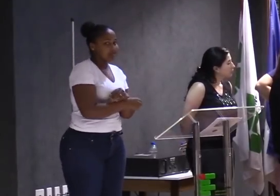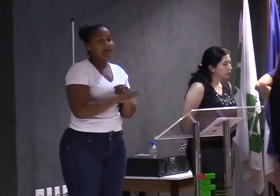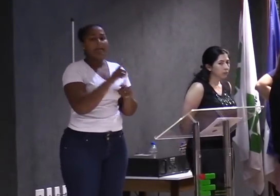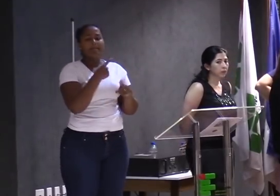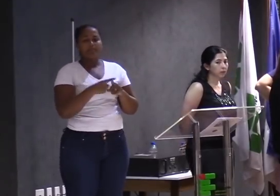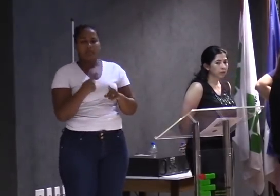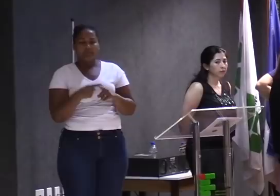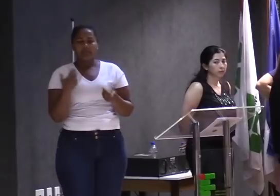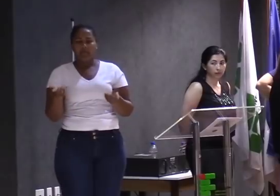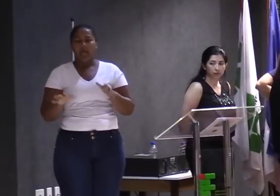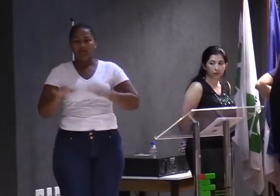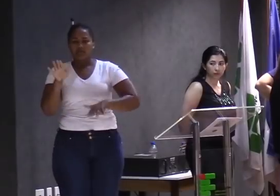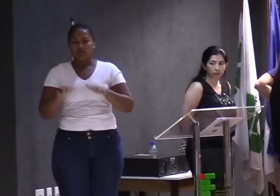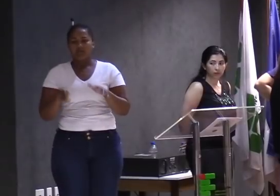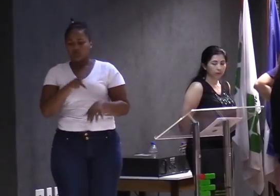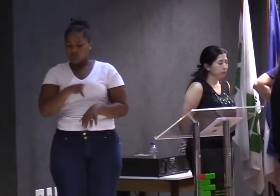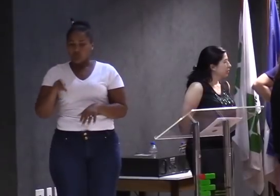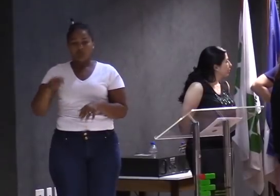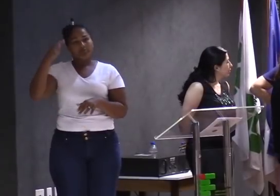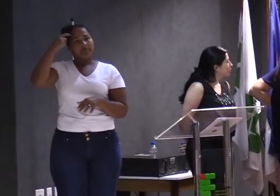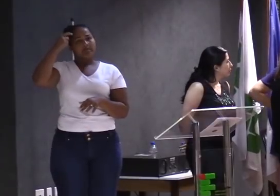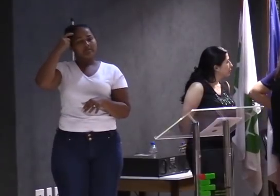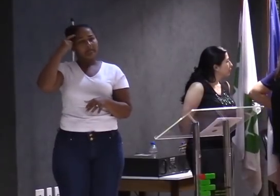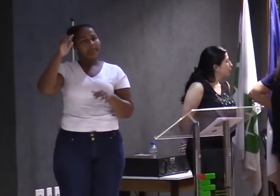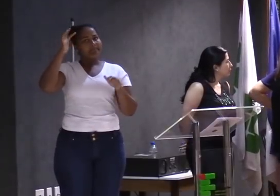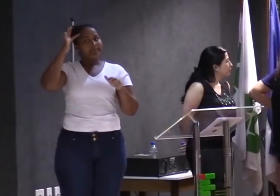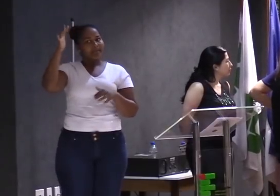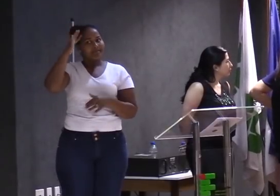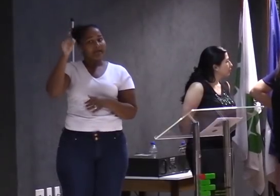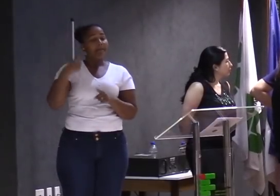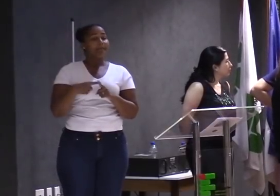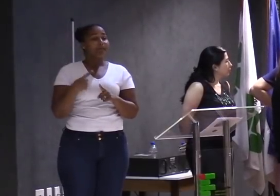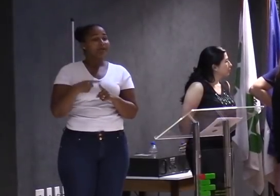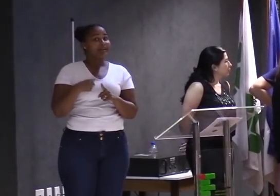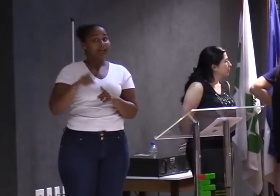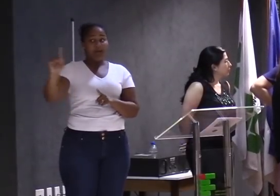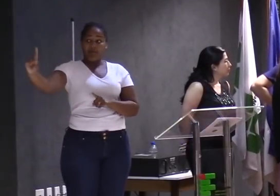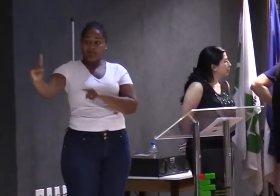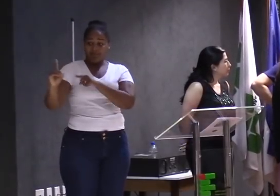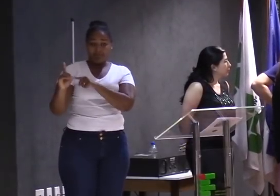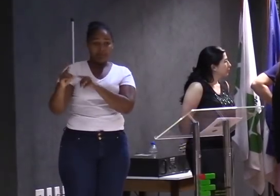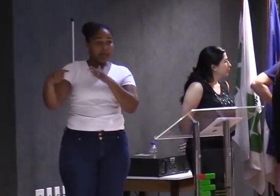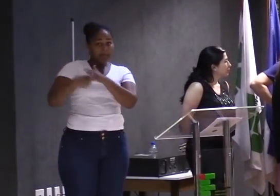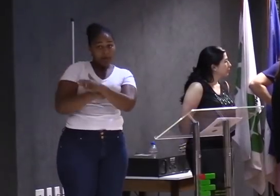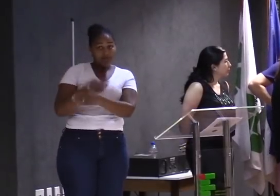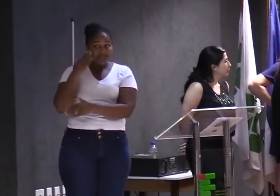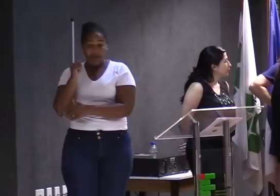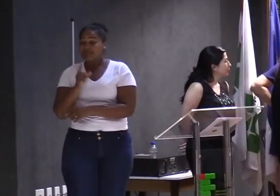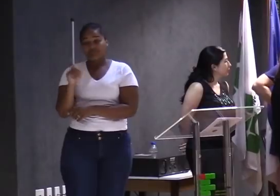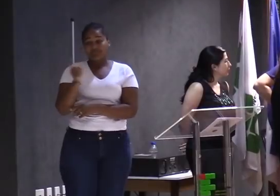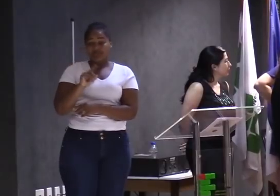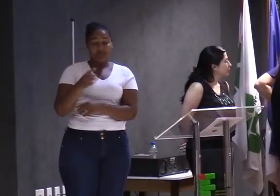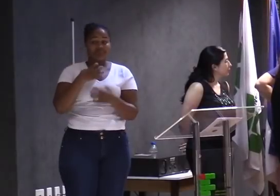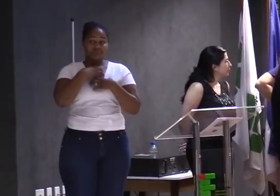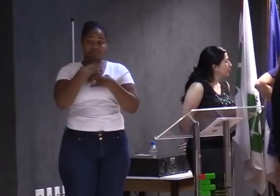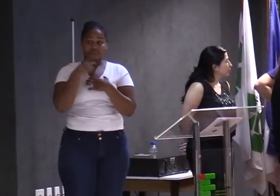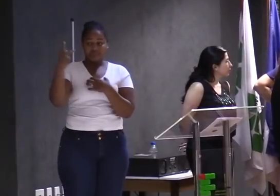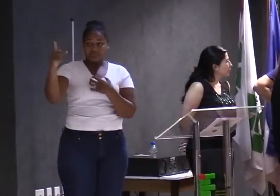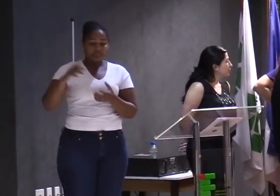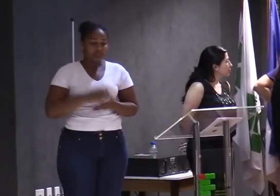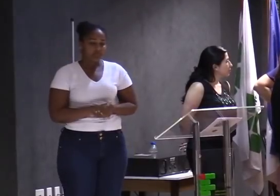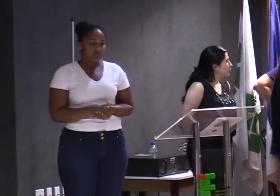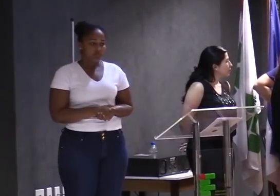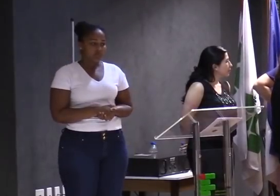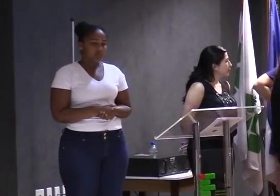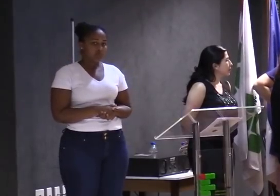porque eu não sei o que, é que o aluno vai perguntar. Né? Ontem nós estávamos lá na Serra, quando eu leciono para engenharia, na sexta-feira,